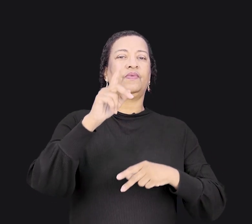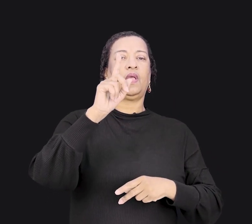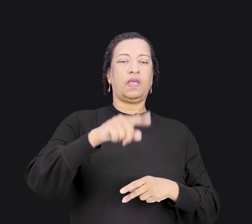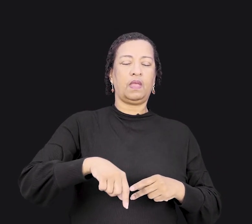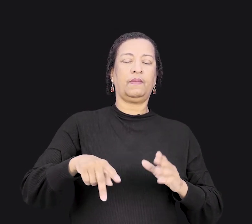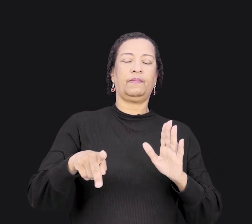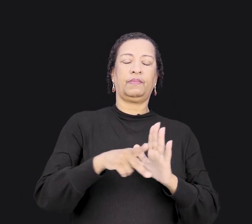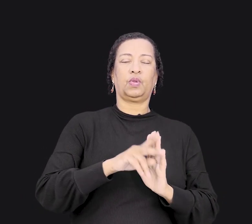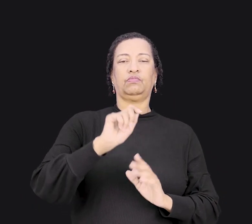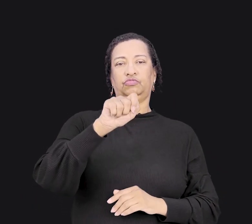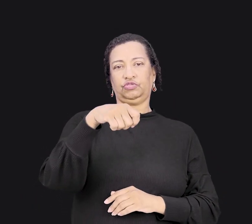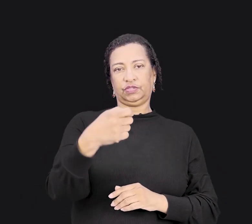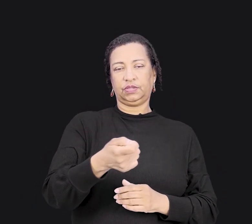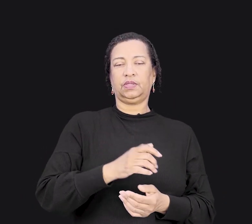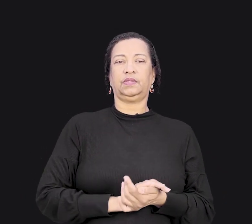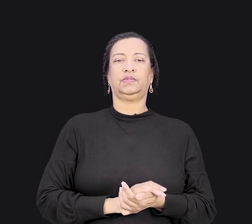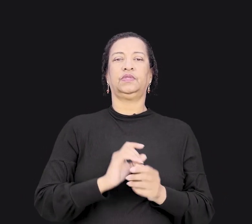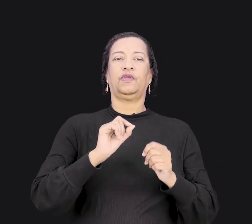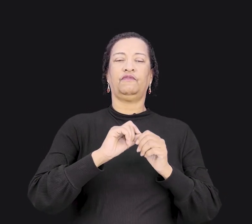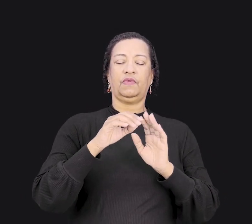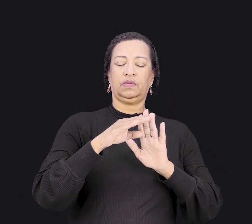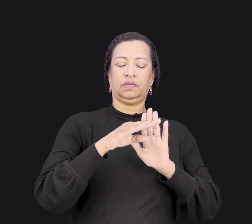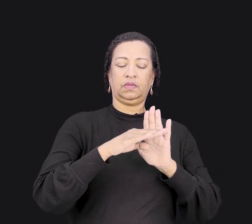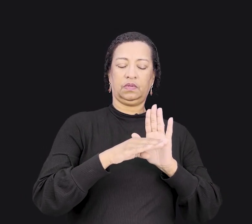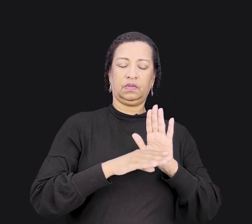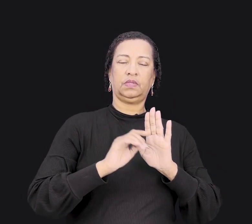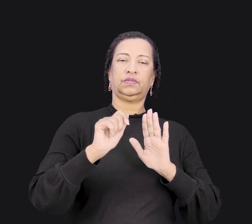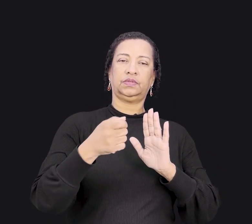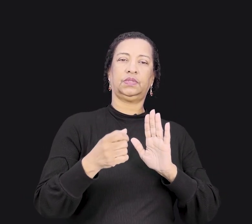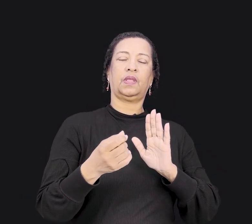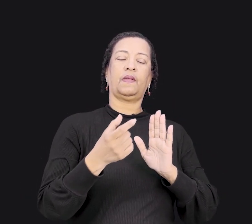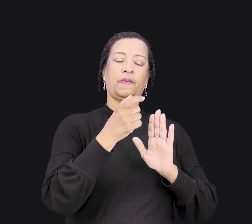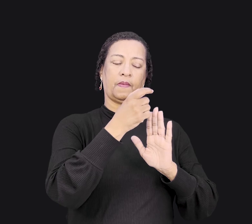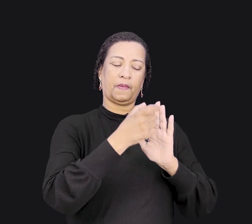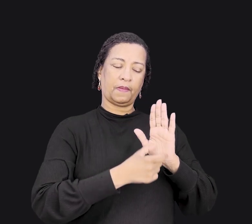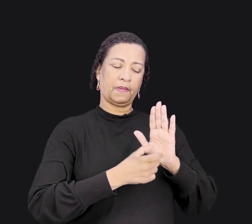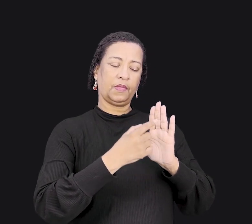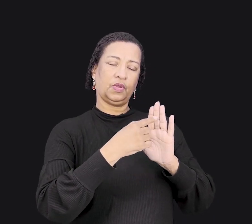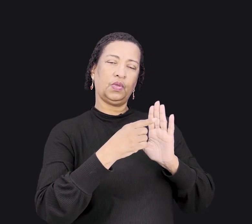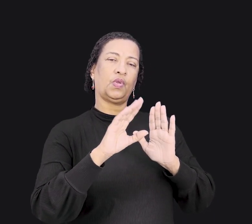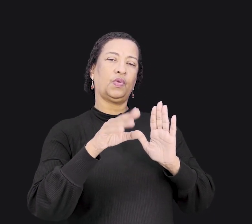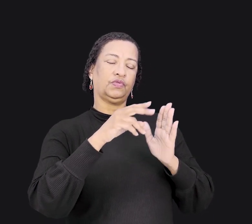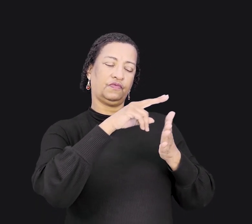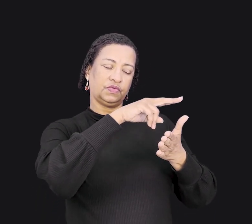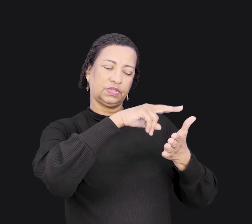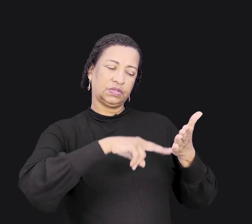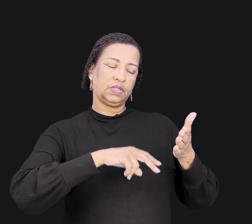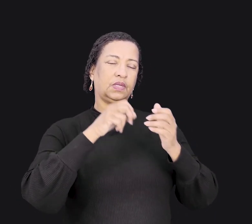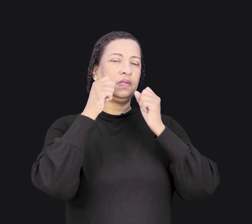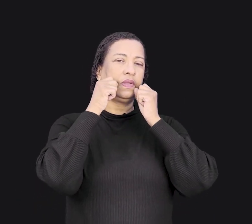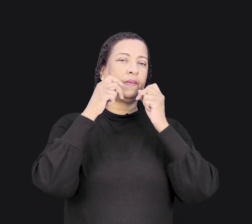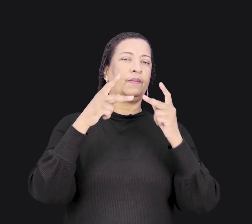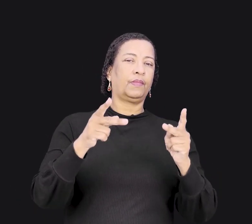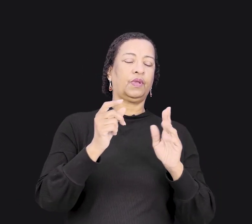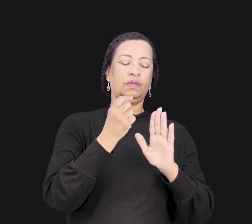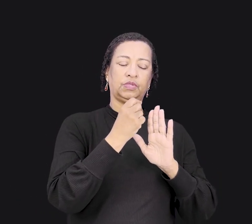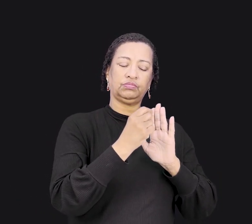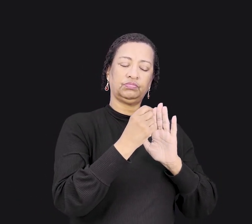sinais. Faça uma lista desses sinais na primeira coluna à medida que você lê o Apocalipse. Por